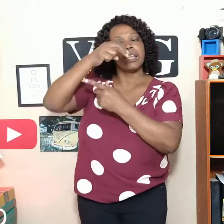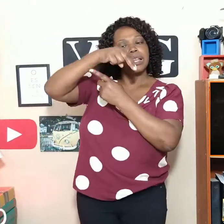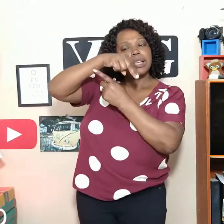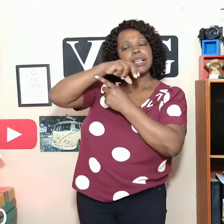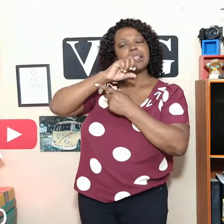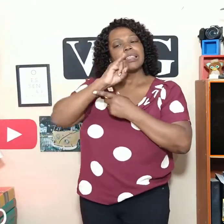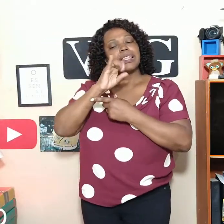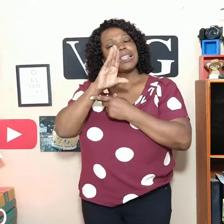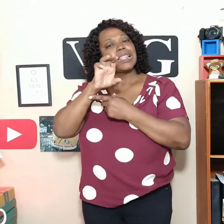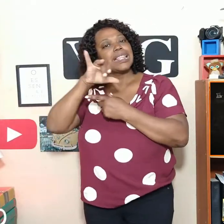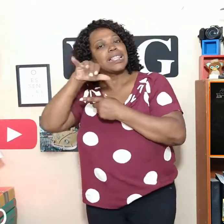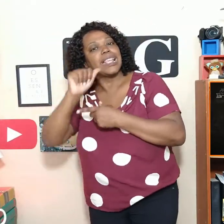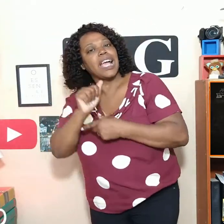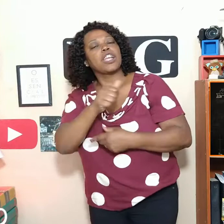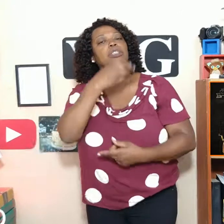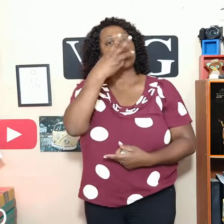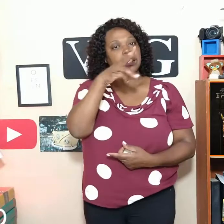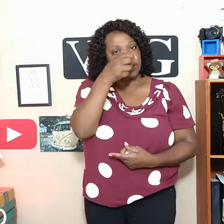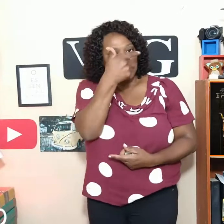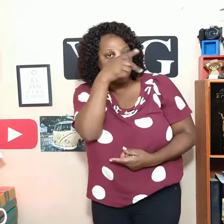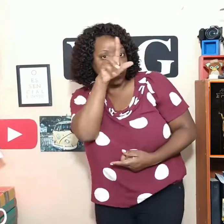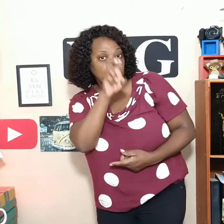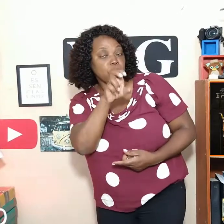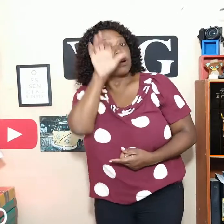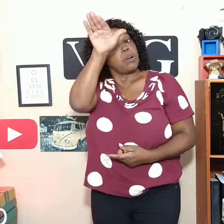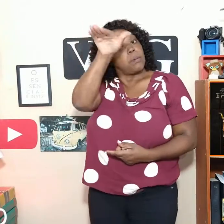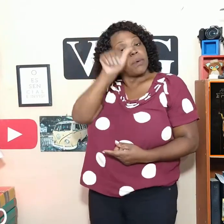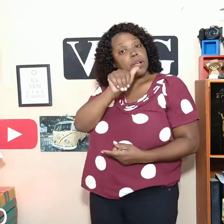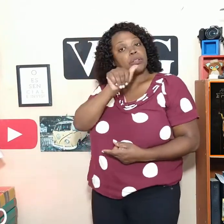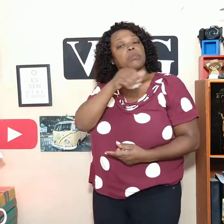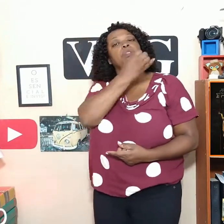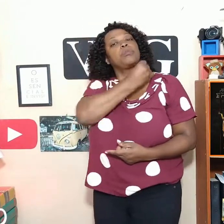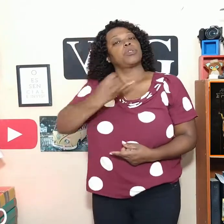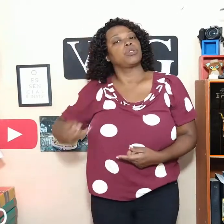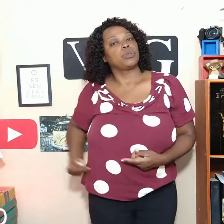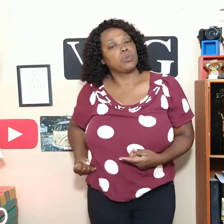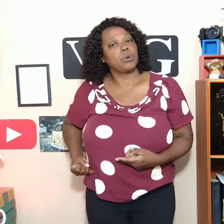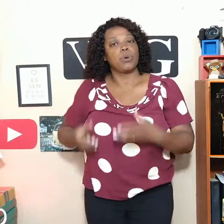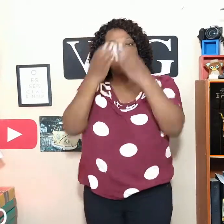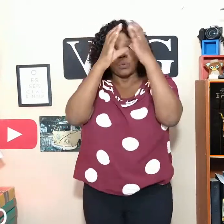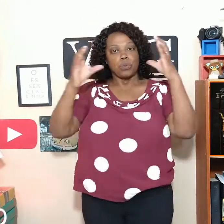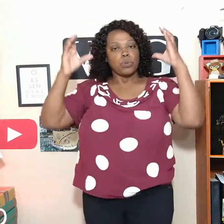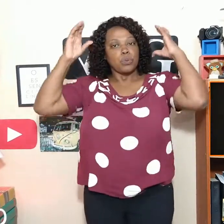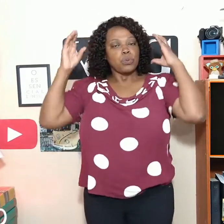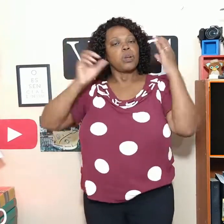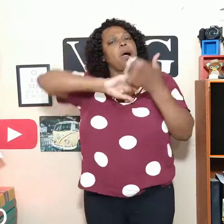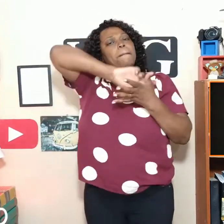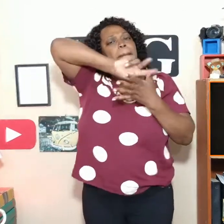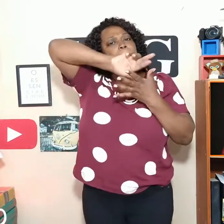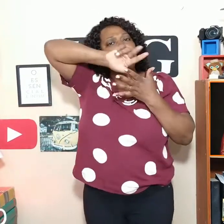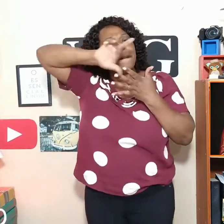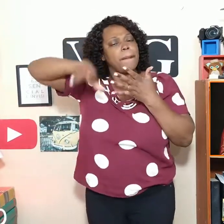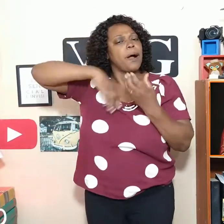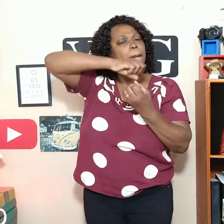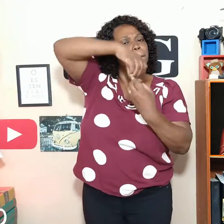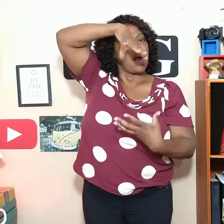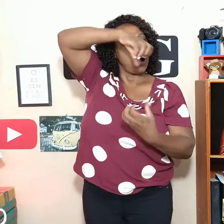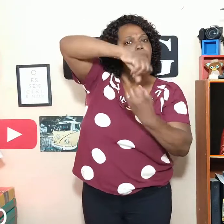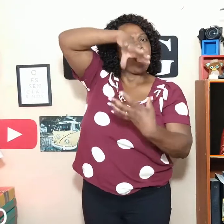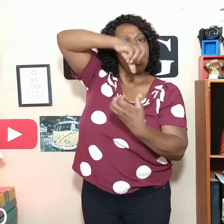em 325, convocado pelo imperador Constantino para organizar e debater o cristianismo. Devido aos diversos milagres atribuídos a